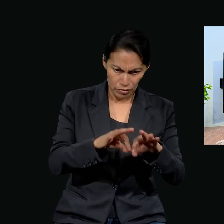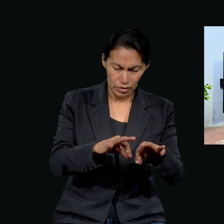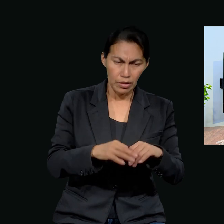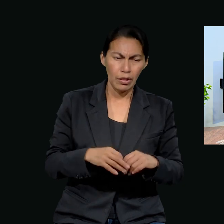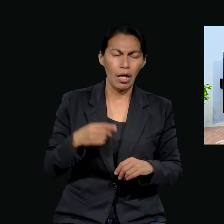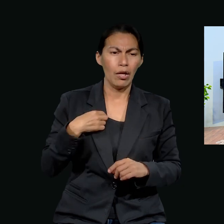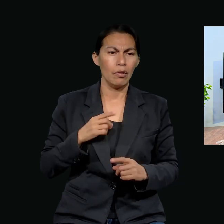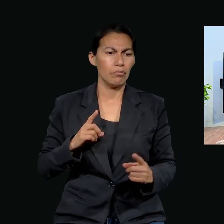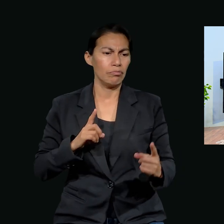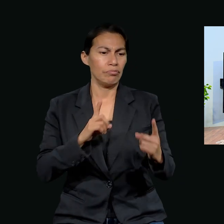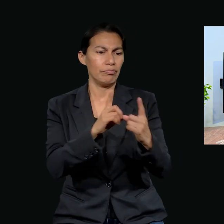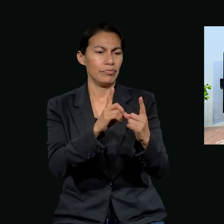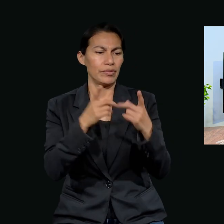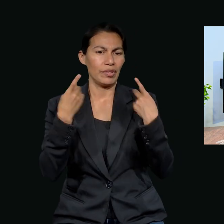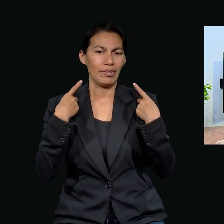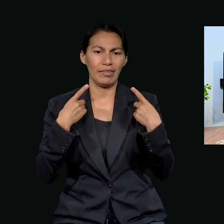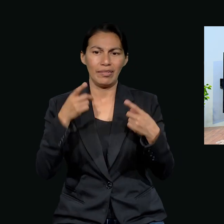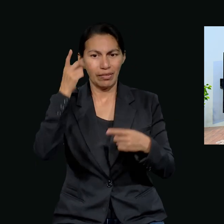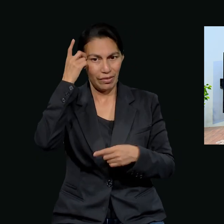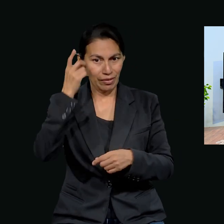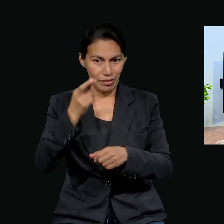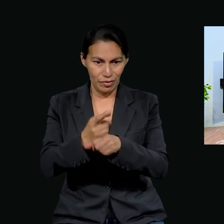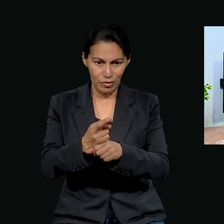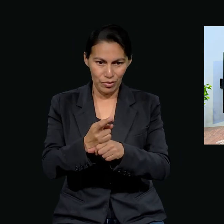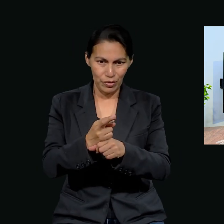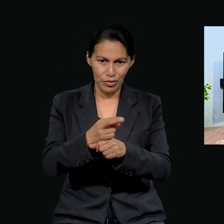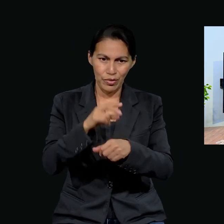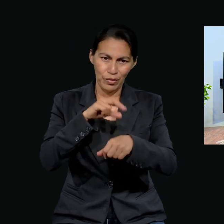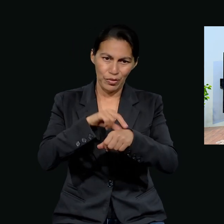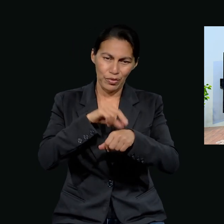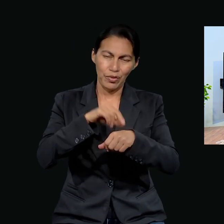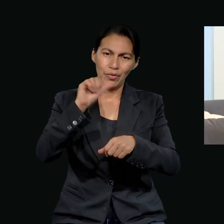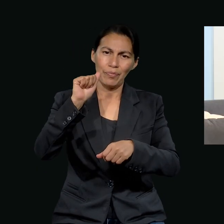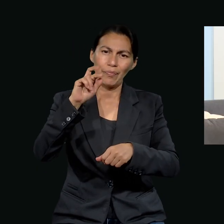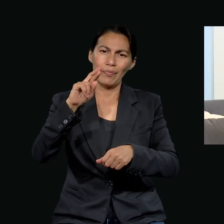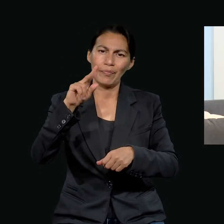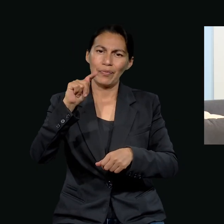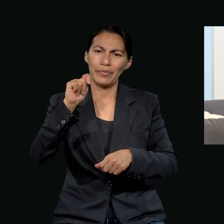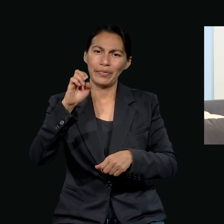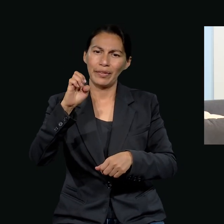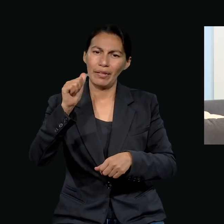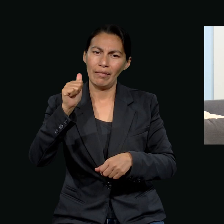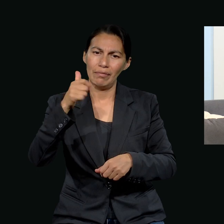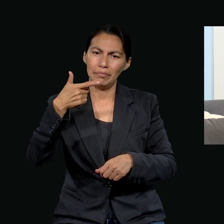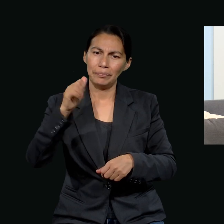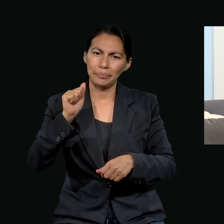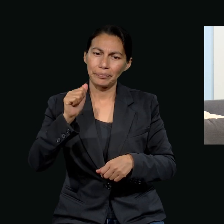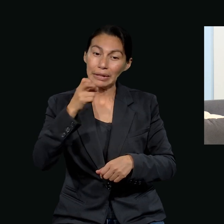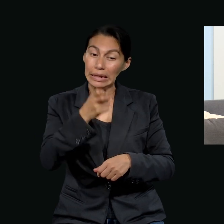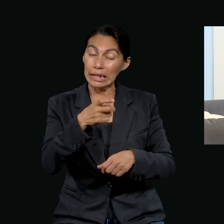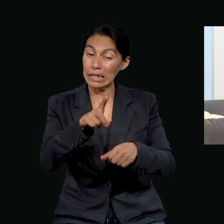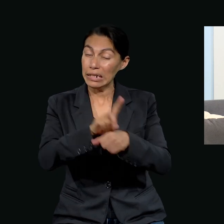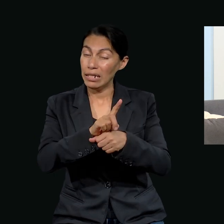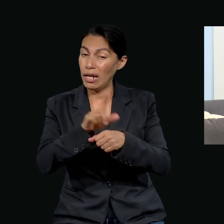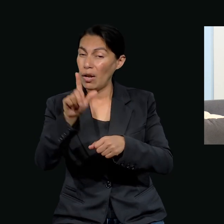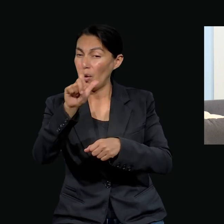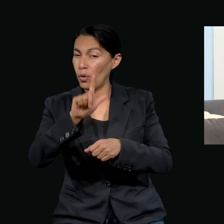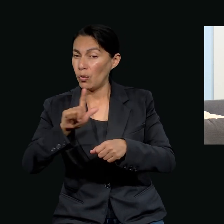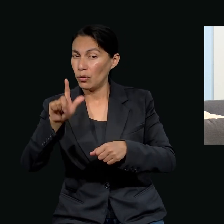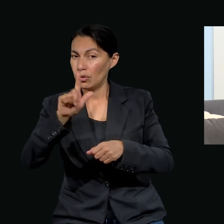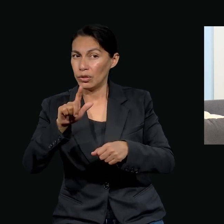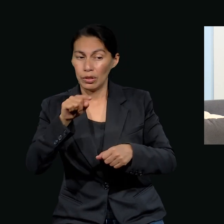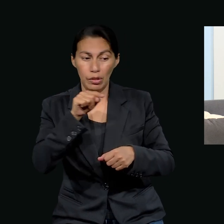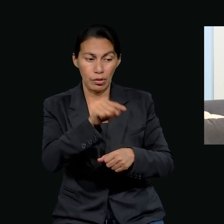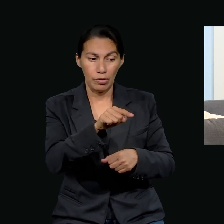el director, que era el doctor Arteaga. Y ese lunes, me acuerdo que él me dice,